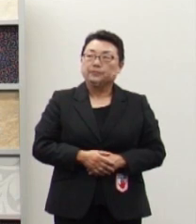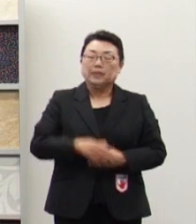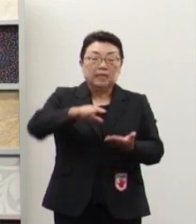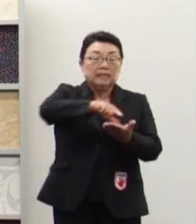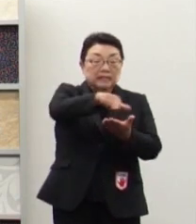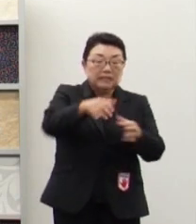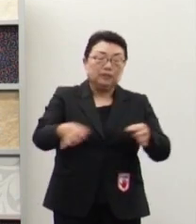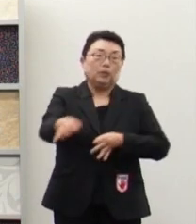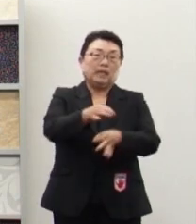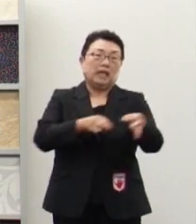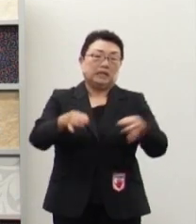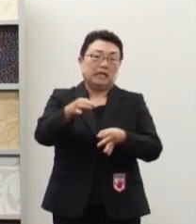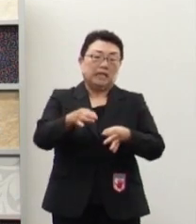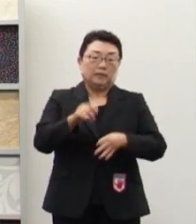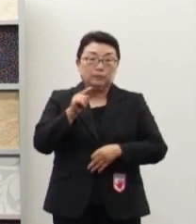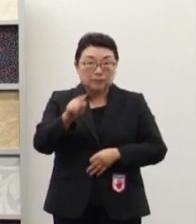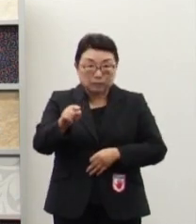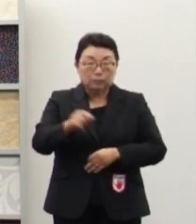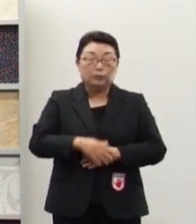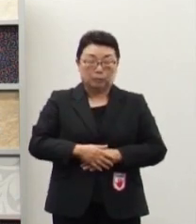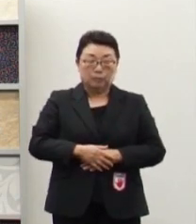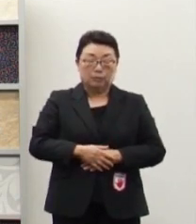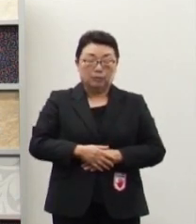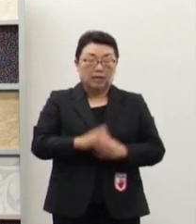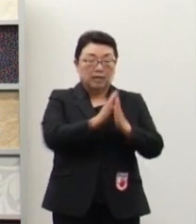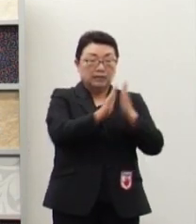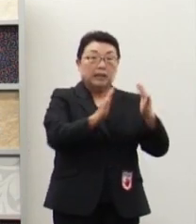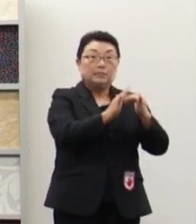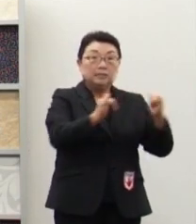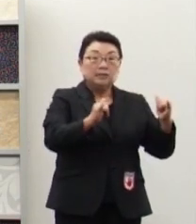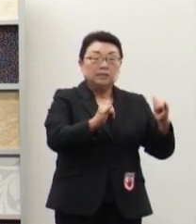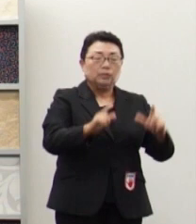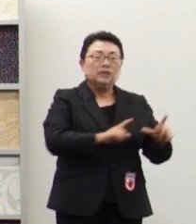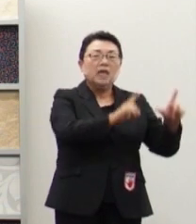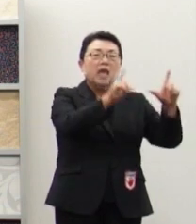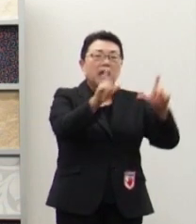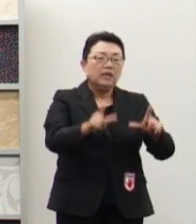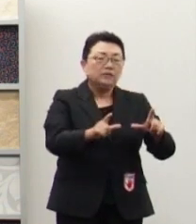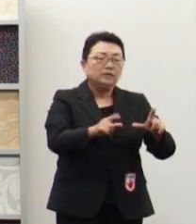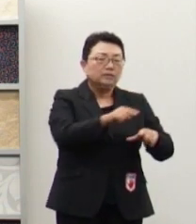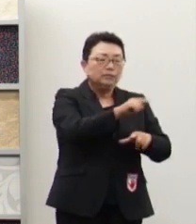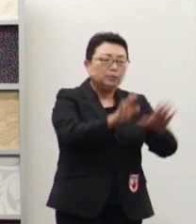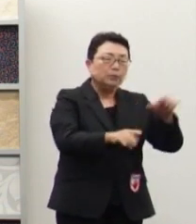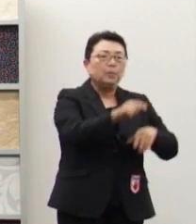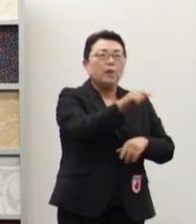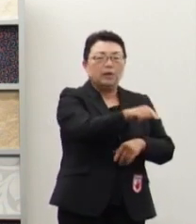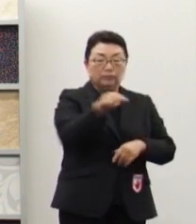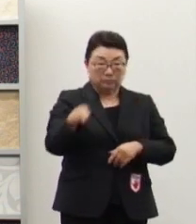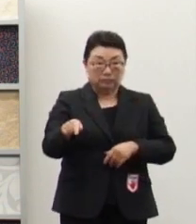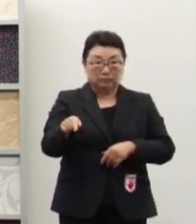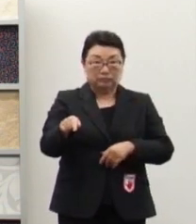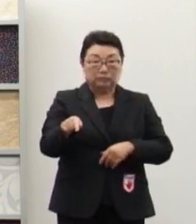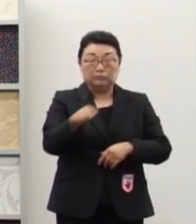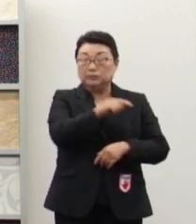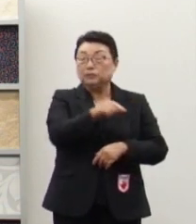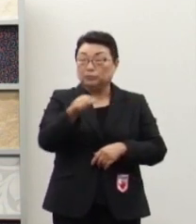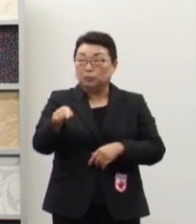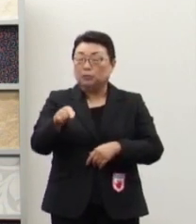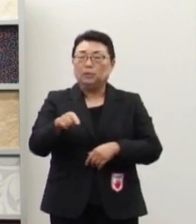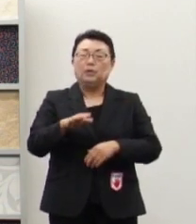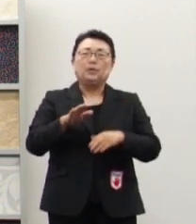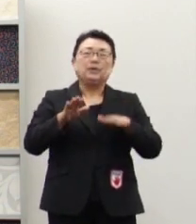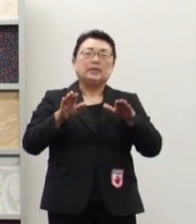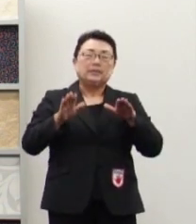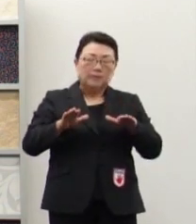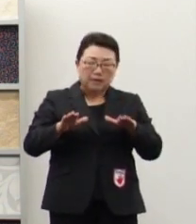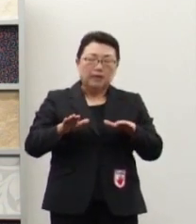地域経済の状況、あるいはその県民の皆様の日常生活の状況を踏まえればですね、このその